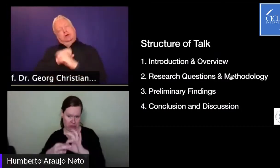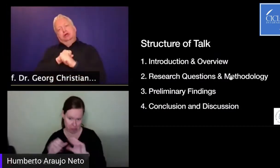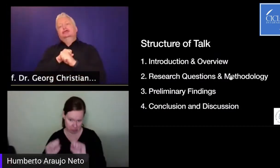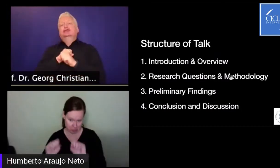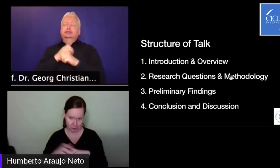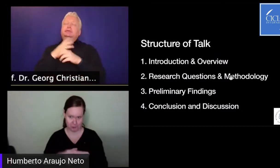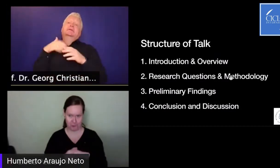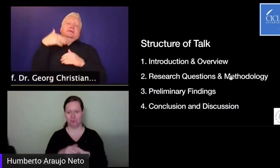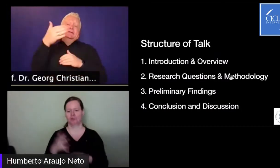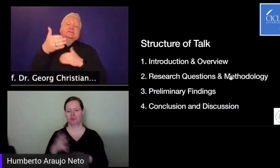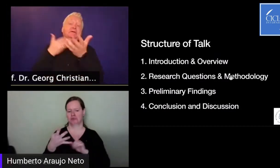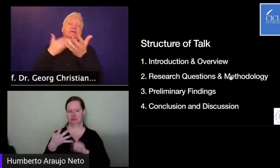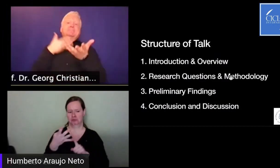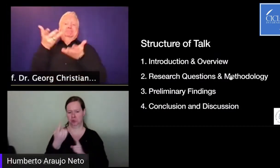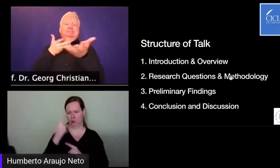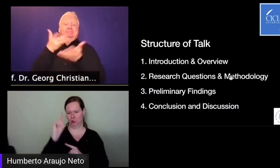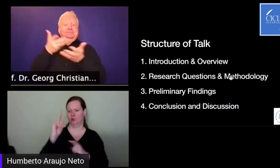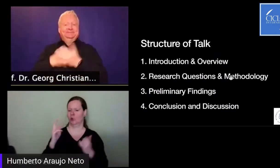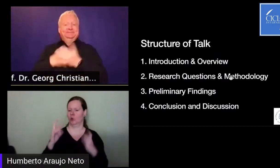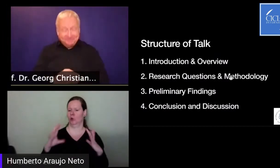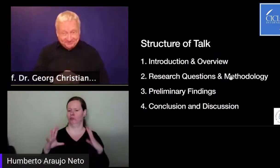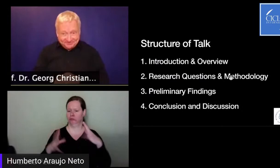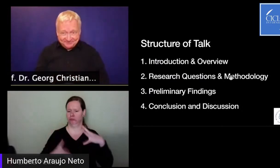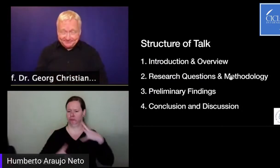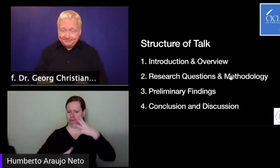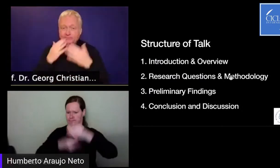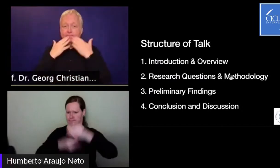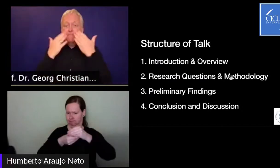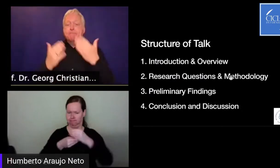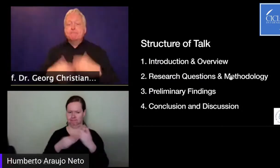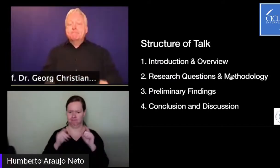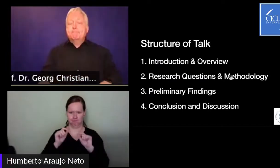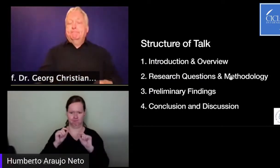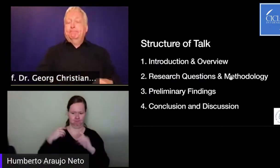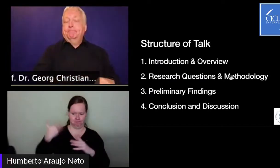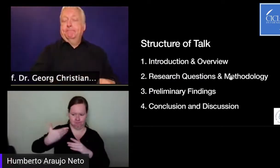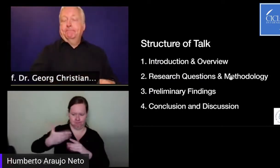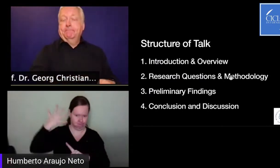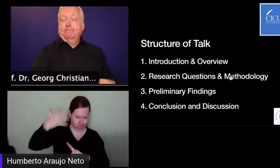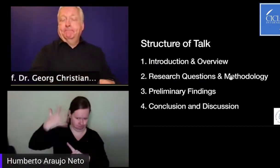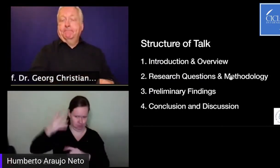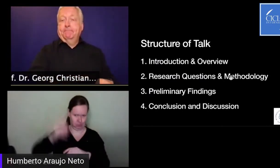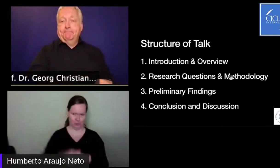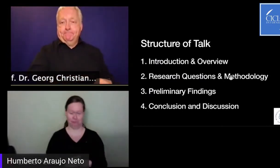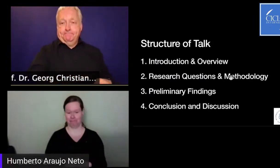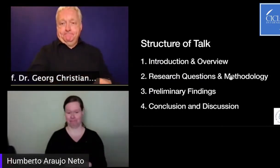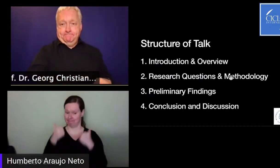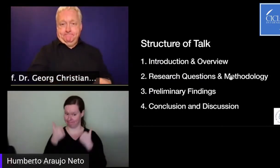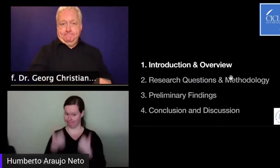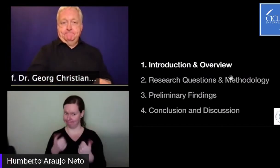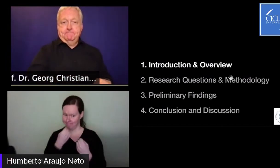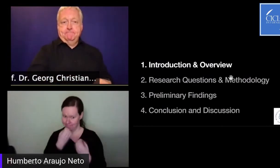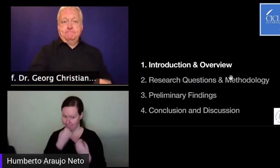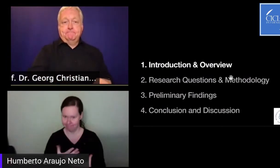nesse estudo, e por fim, apresentaremos algumas conclusões e